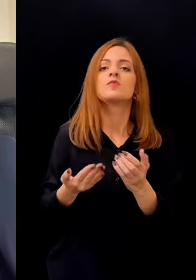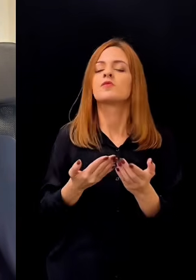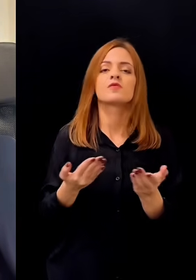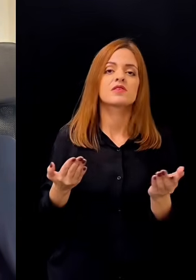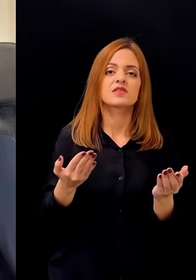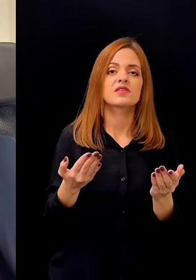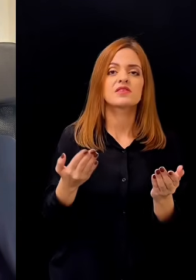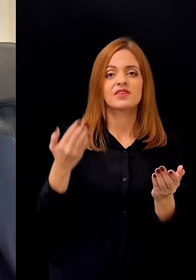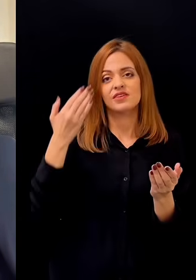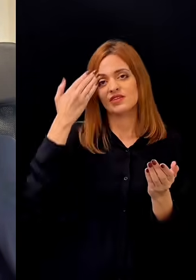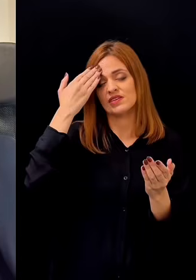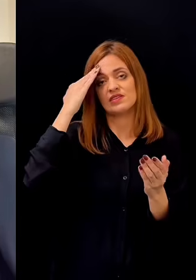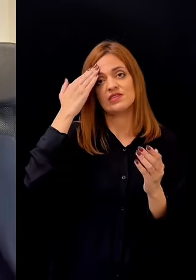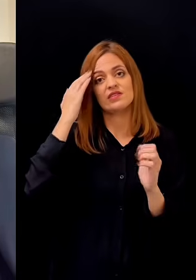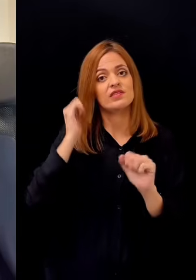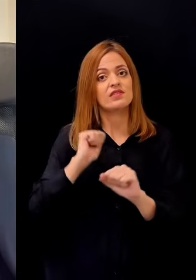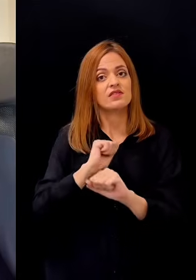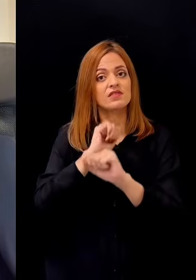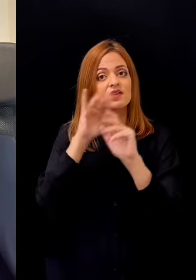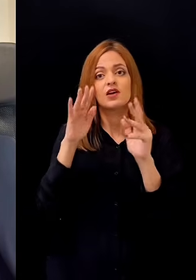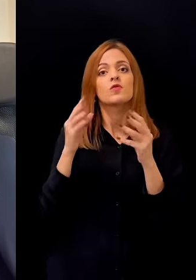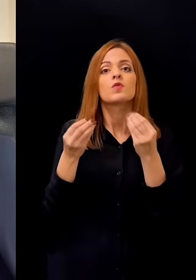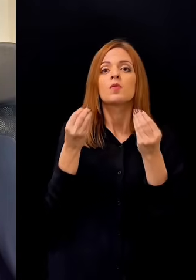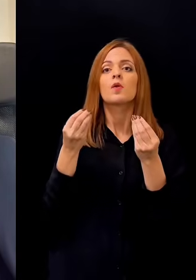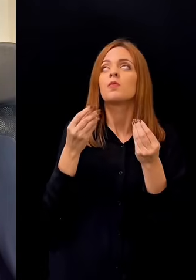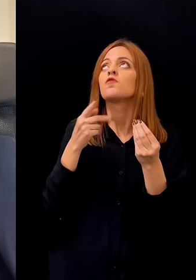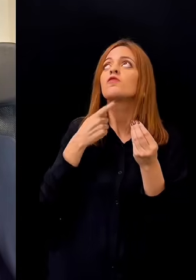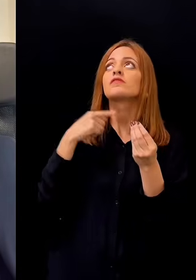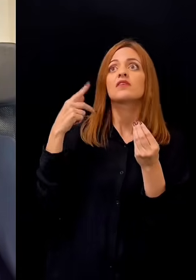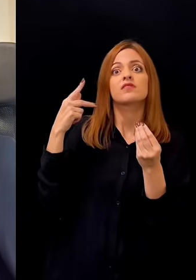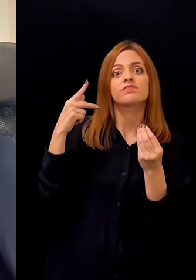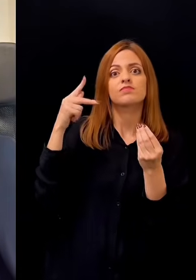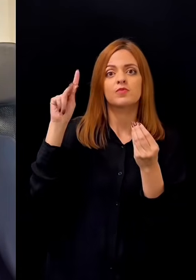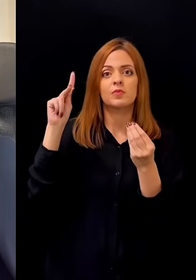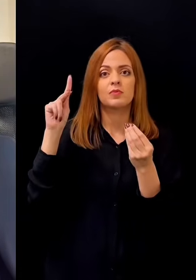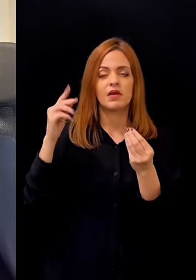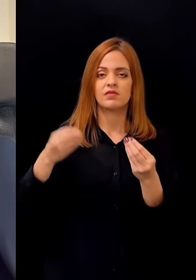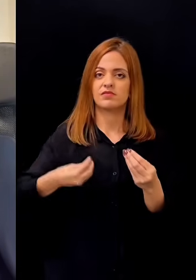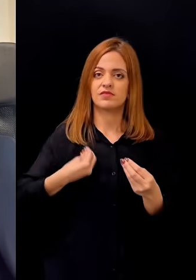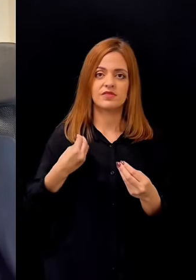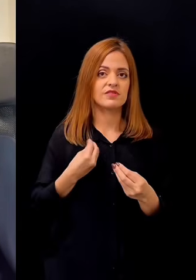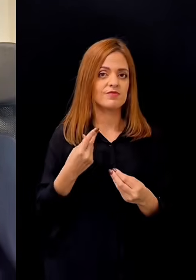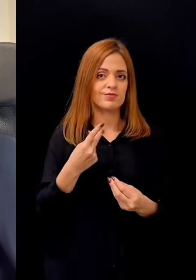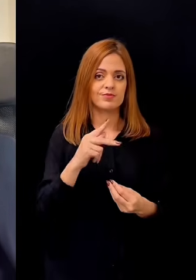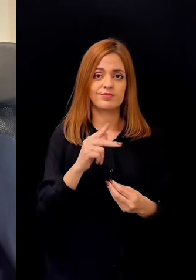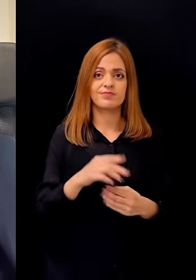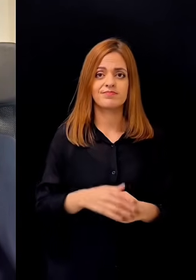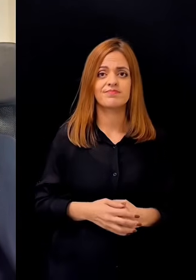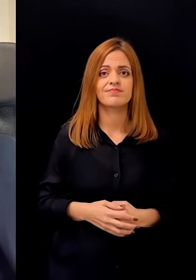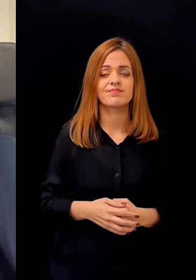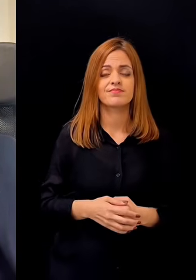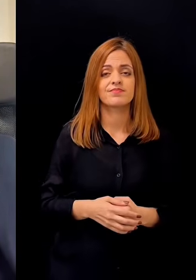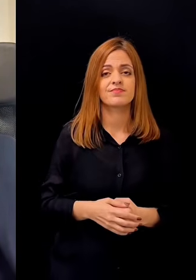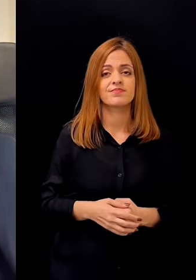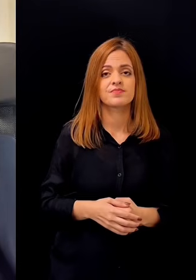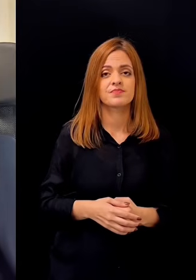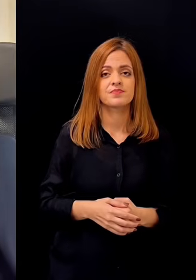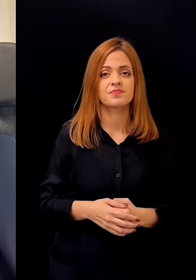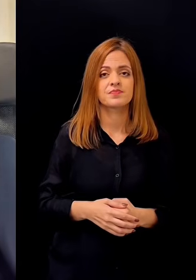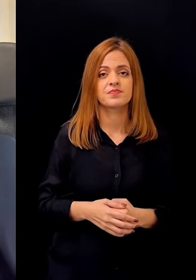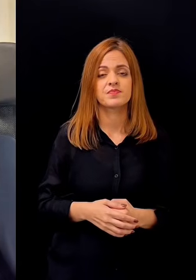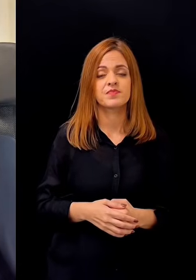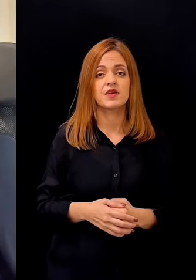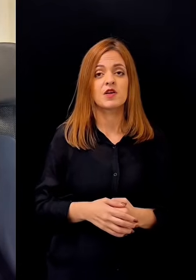entender a vontade de Deus para a sua vida. Ele estava falando